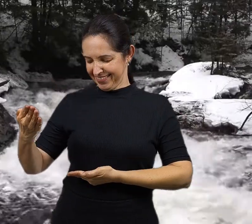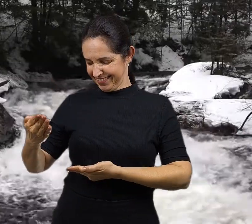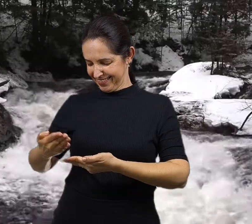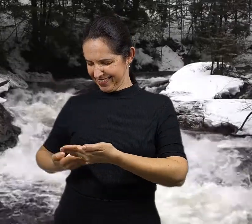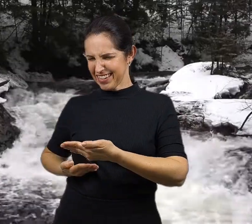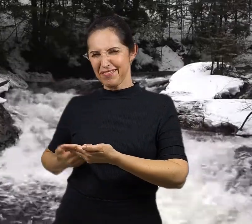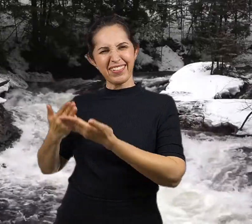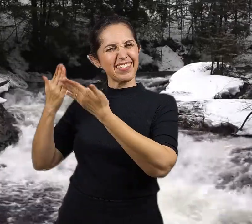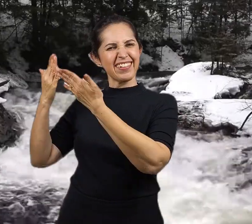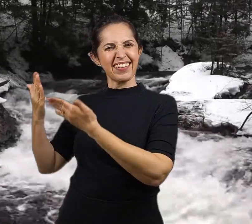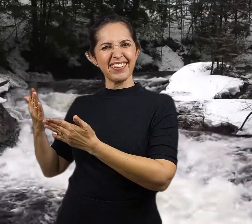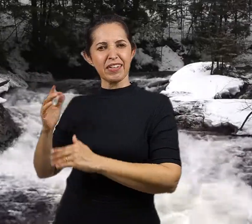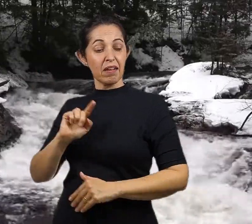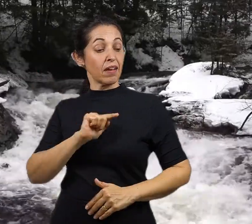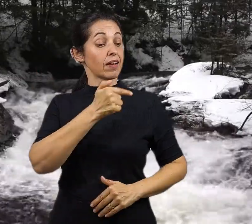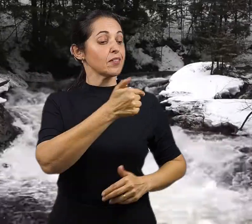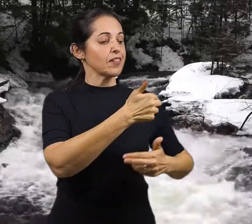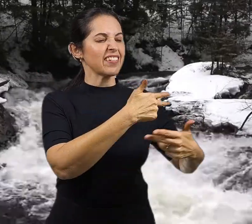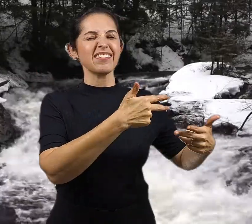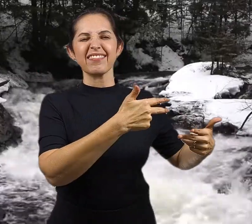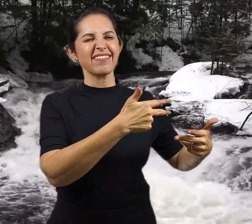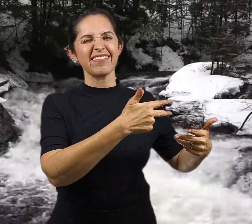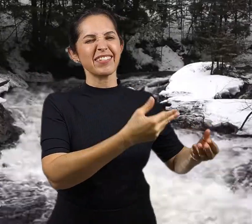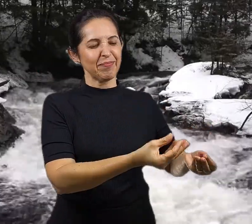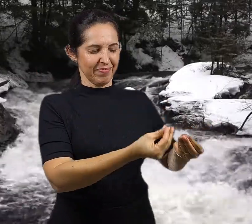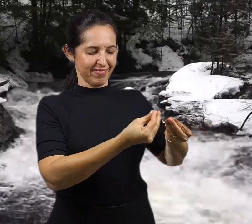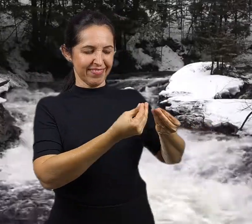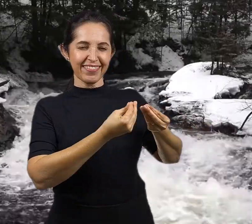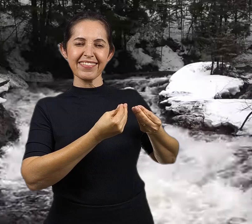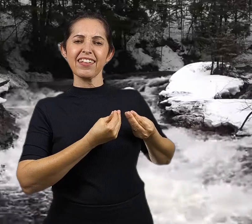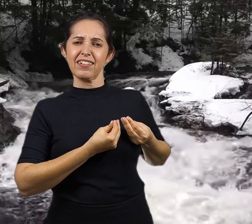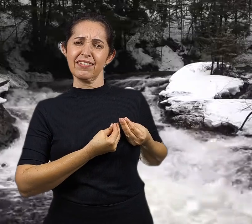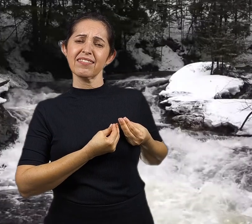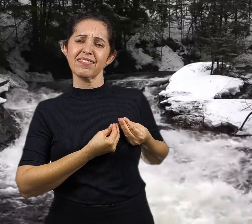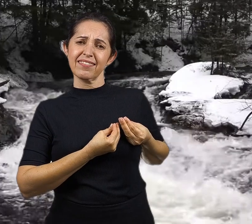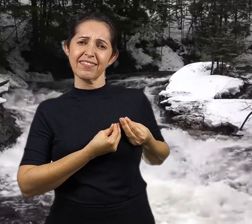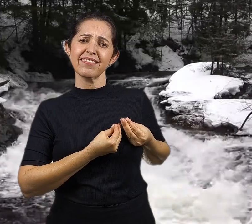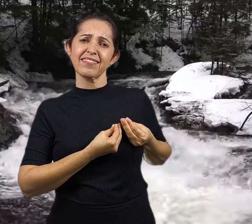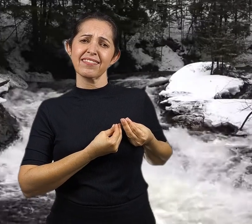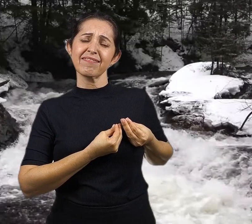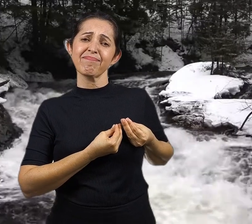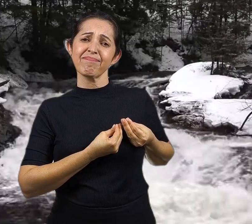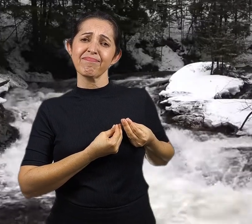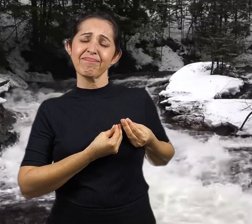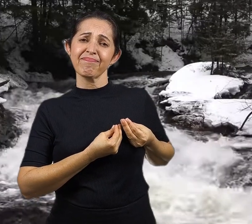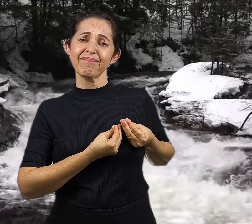acrescentadas. É muito difícil dizer isso para os irmãos que ganham agora, que têm os seus compromissos,